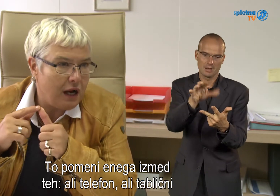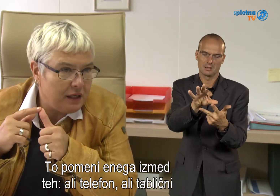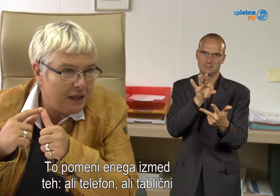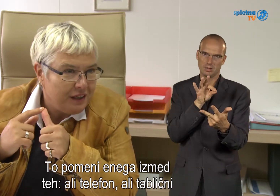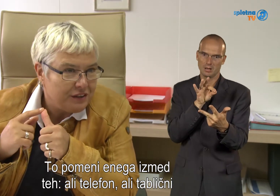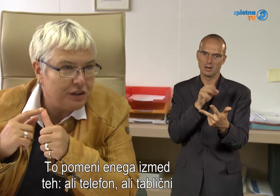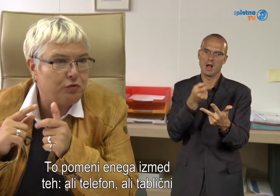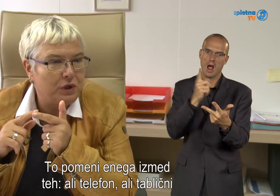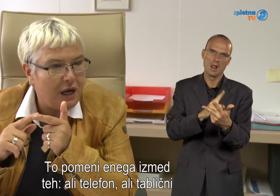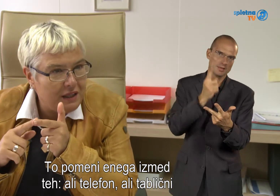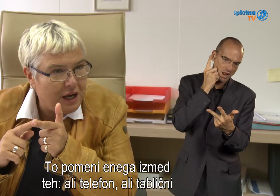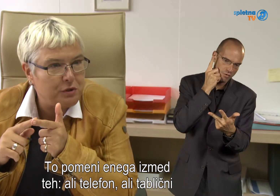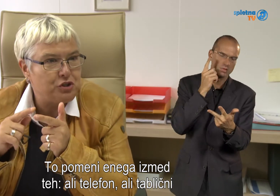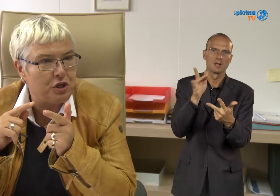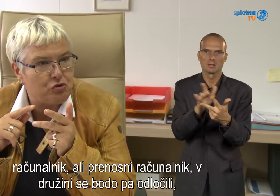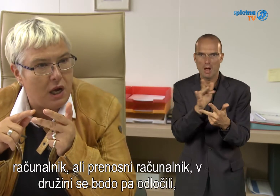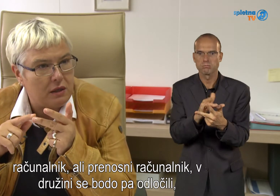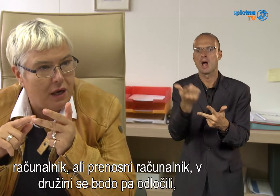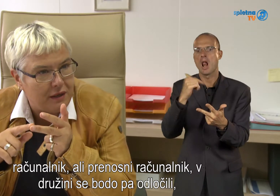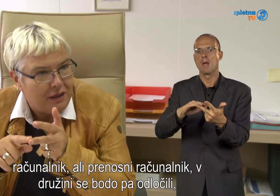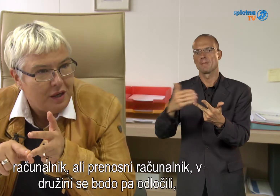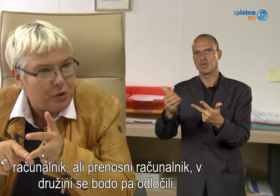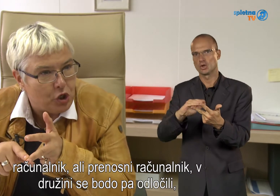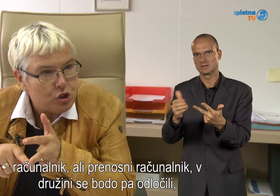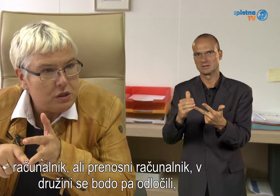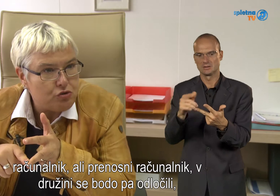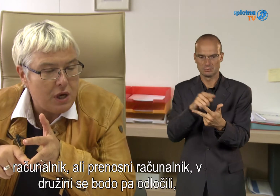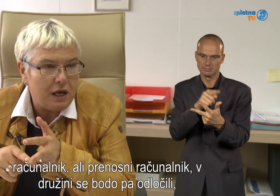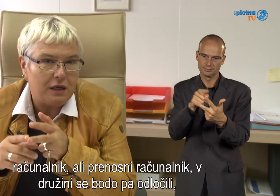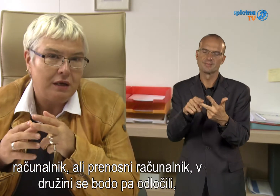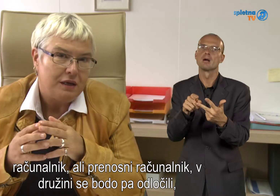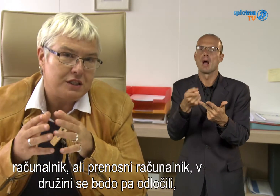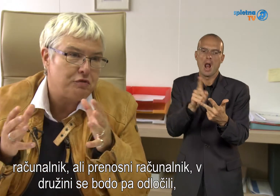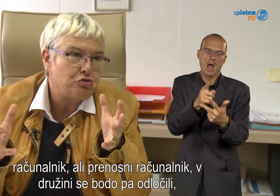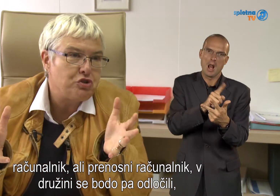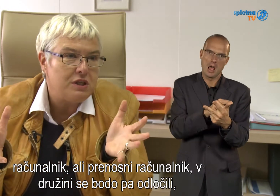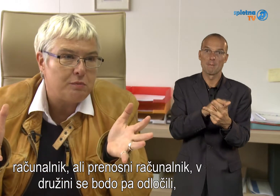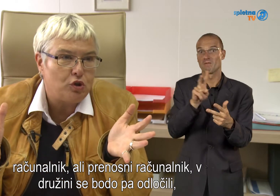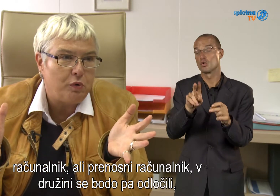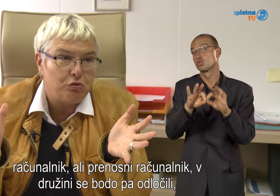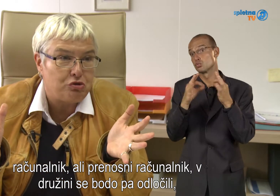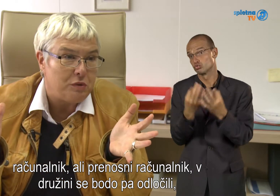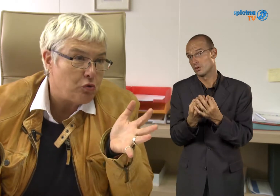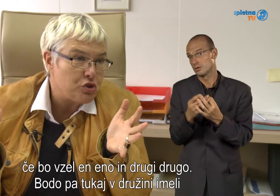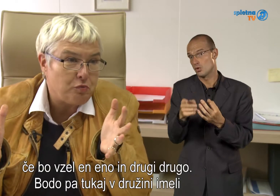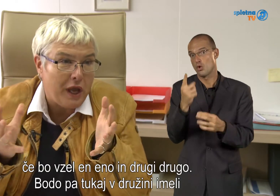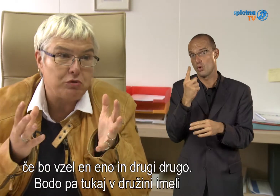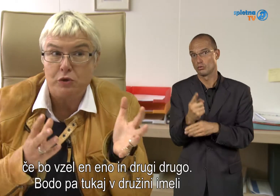Ali telefon, ali tablični računalnik, ali prenosni računalnik. Zdaj v družini se bodo pa odločili, mogoče bo en vzel